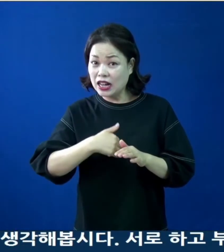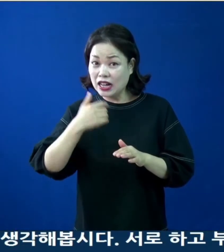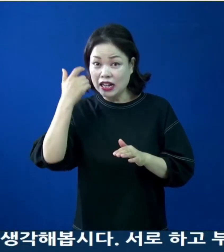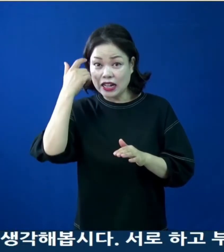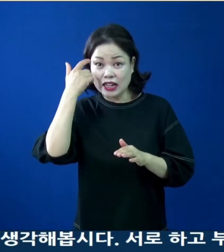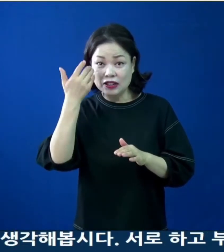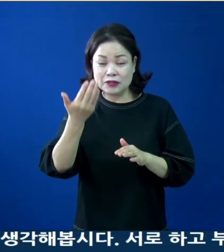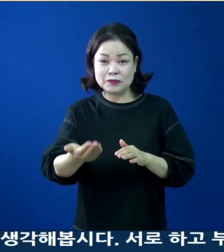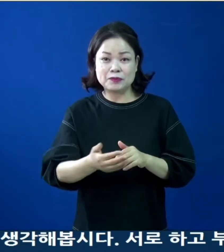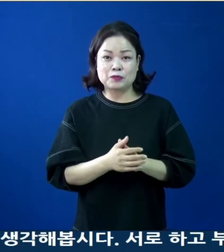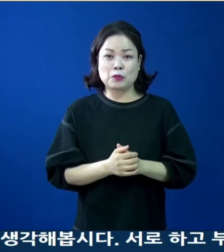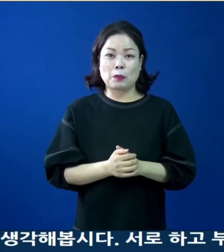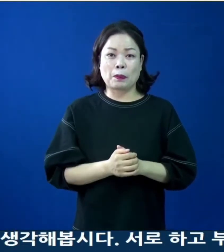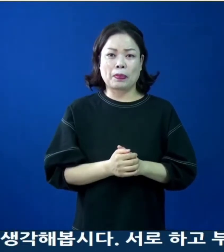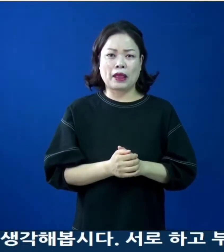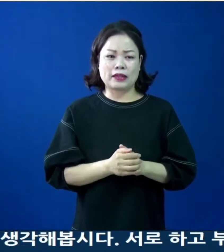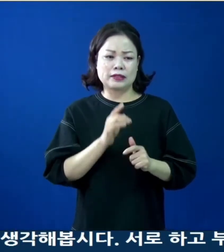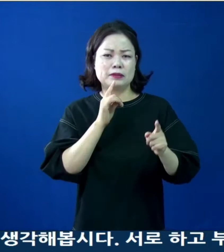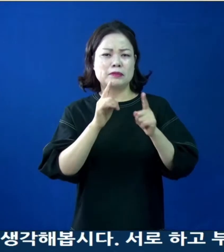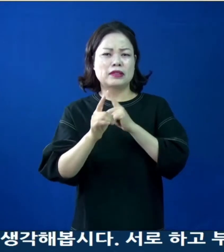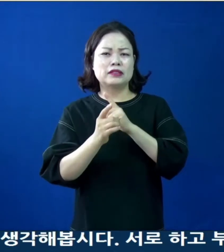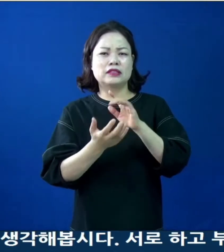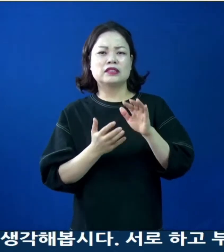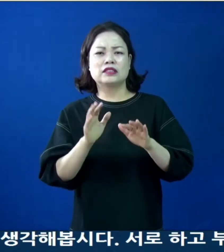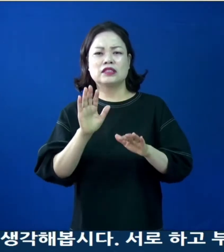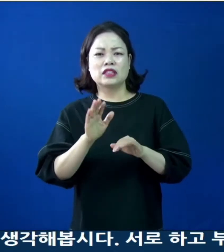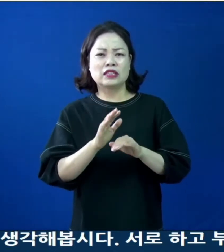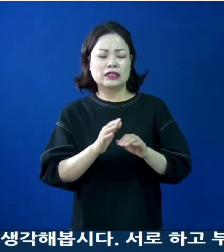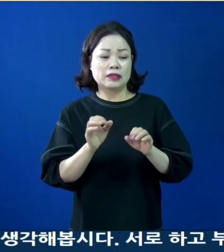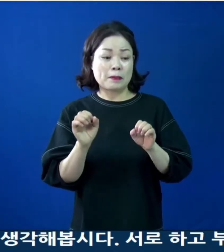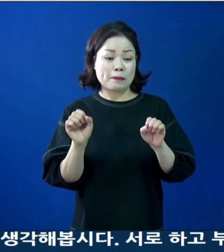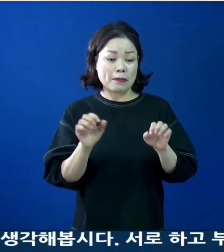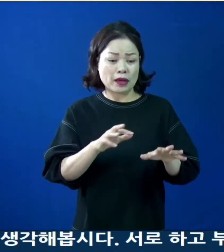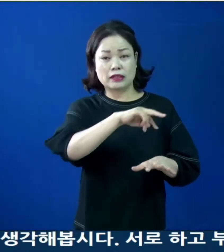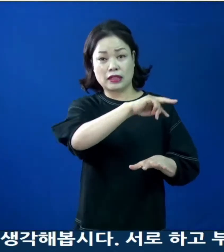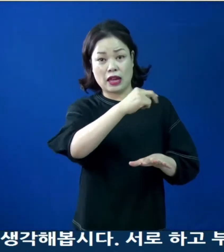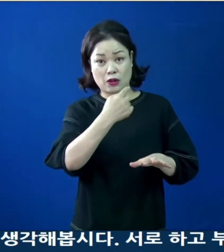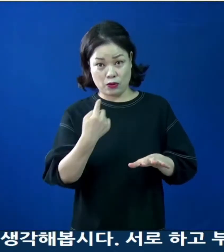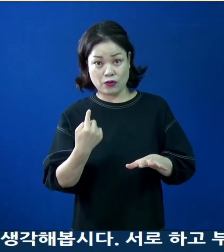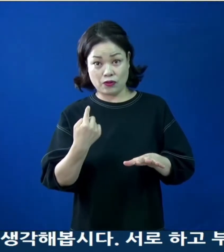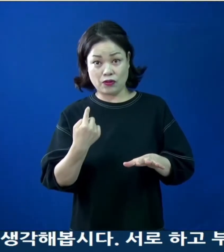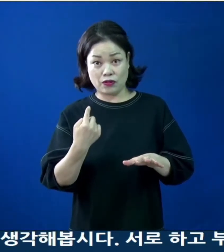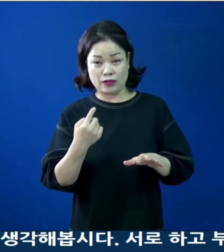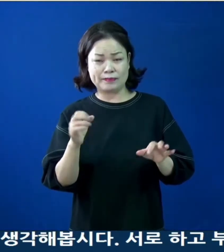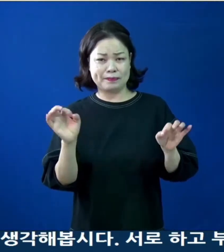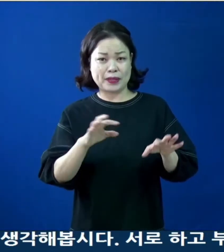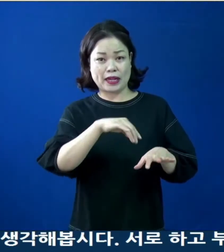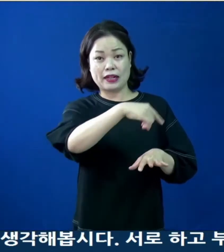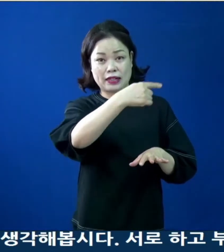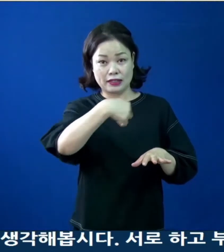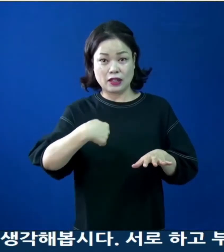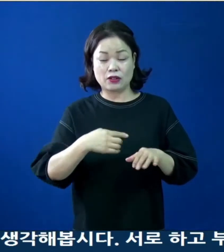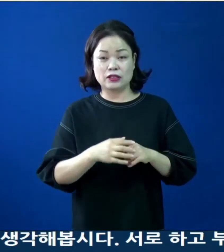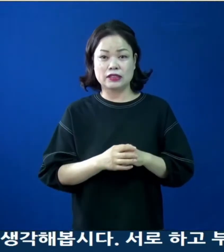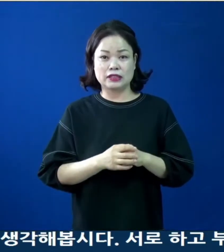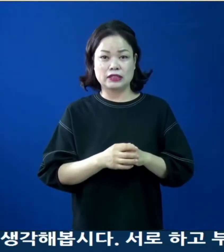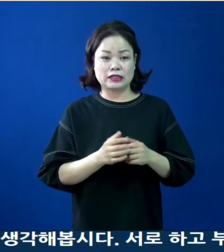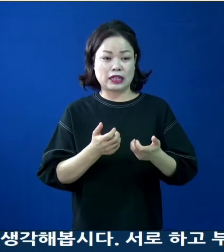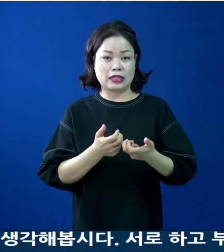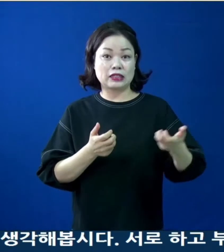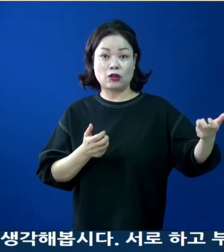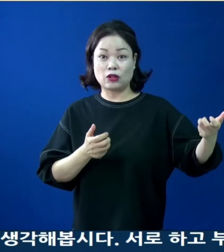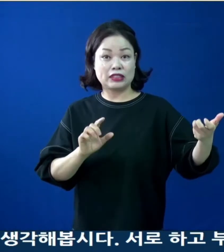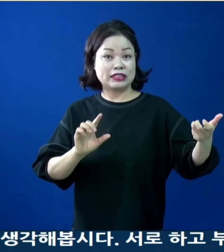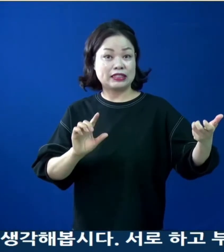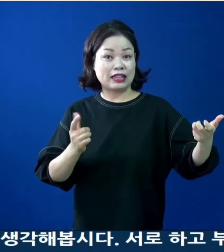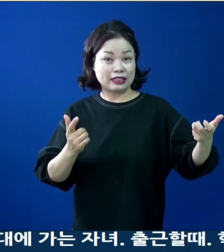아시고 계시나요? 이 말의 전제는 금방 돌아온다는 뜻입니다. 떨어지지 않겠다라는